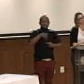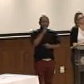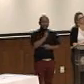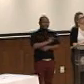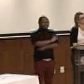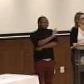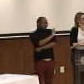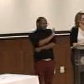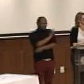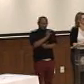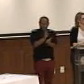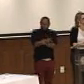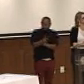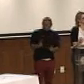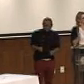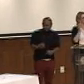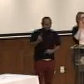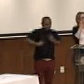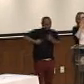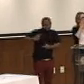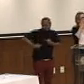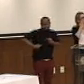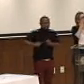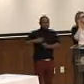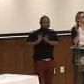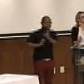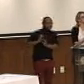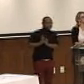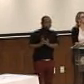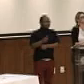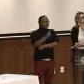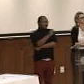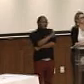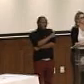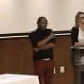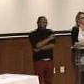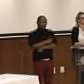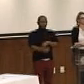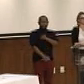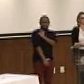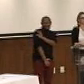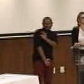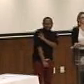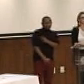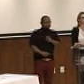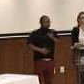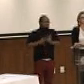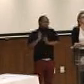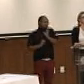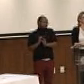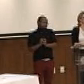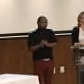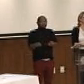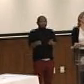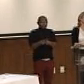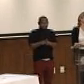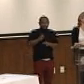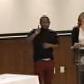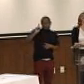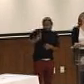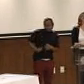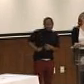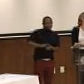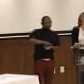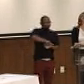técnicos e docentes, conflitos entre técnicos, conflitos entre docentes, conflitos entre estudantes e técnicos, estudantes e docentes, entre gestores. Nós